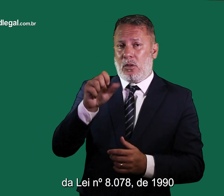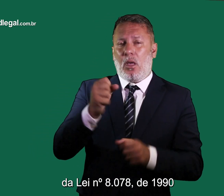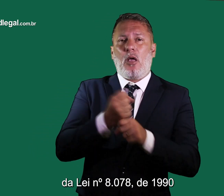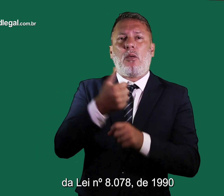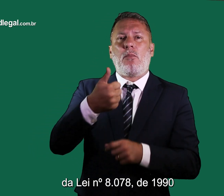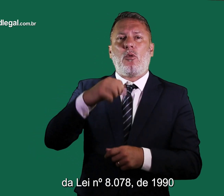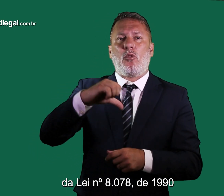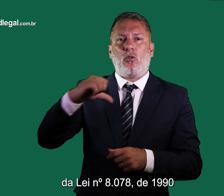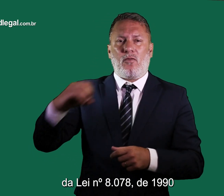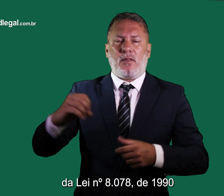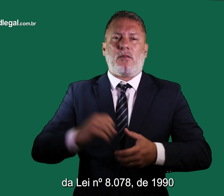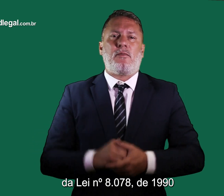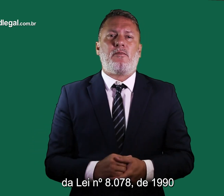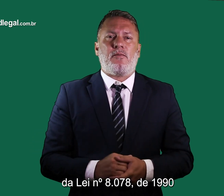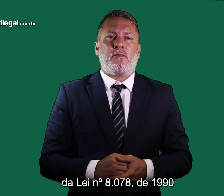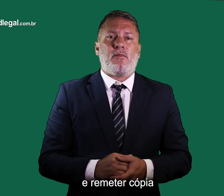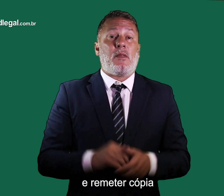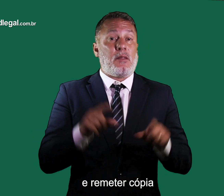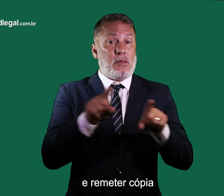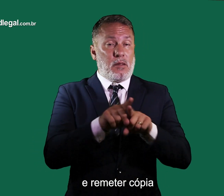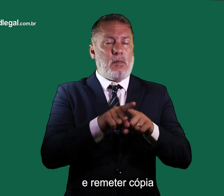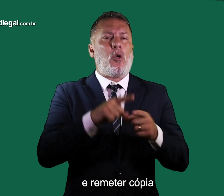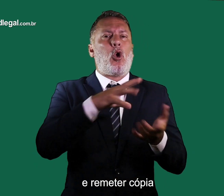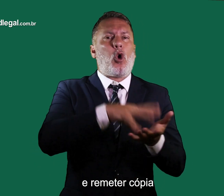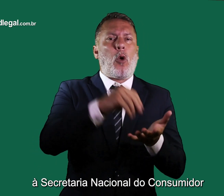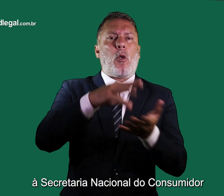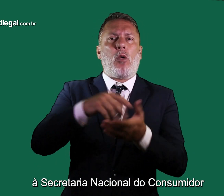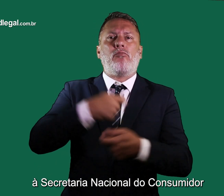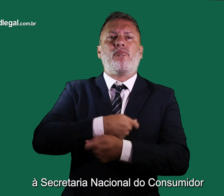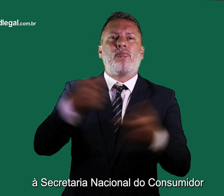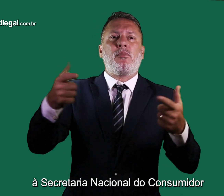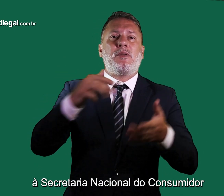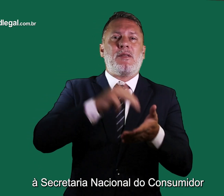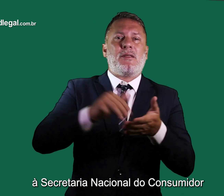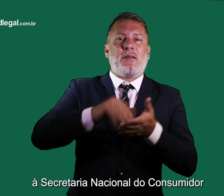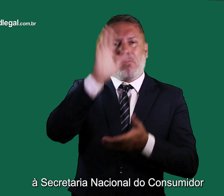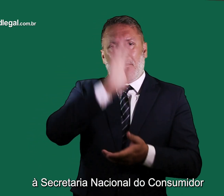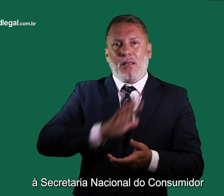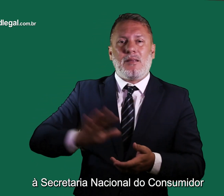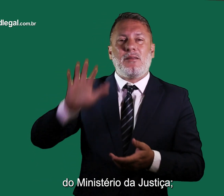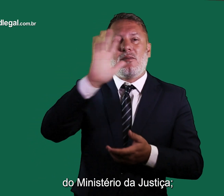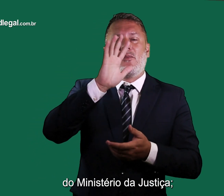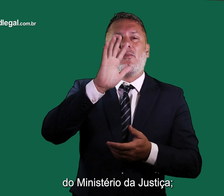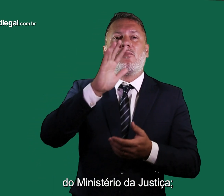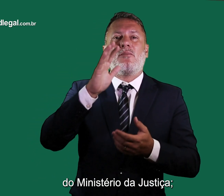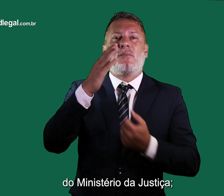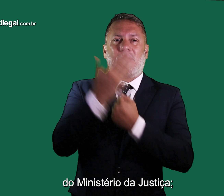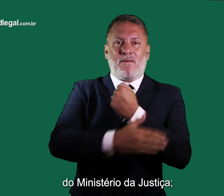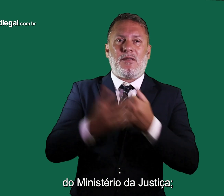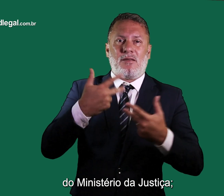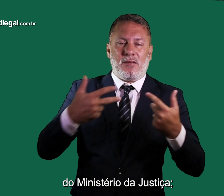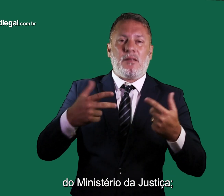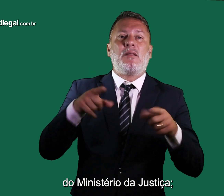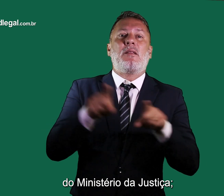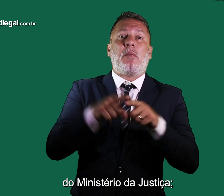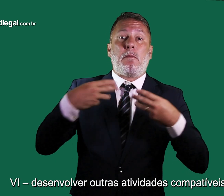de 1990, e remeter cópia à Secretaria Nacional do Consumidor do Ministério da Justiça.